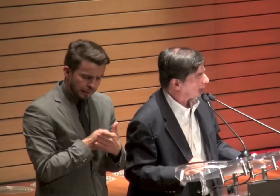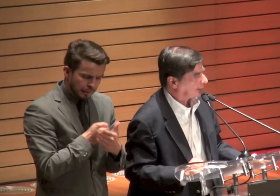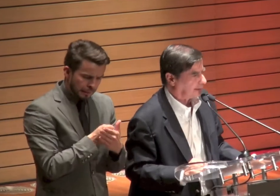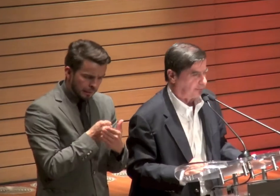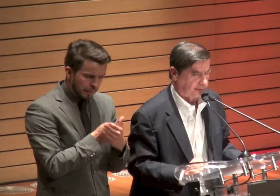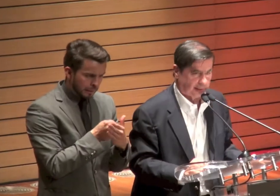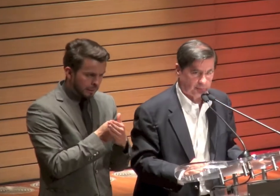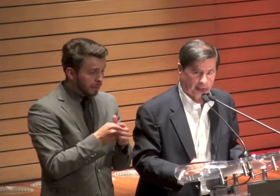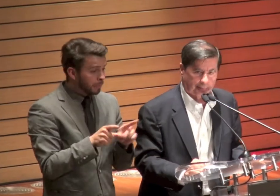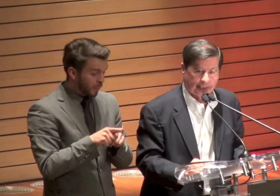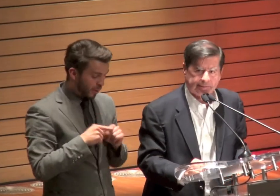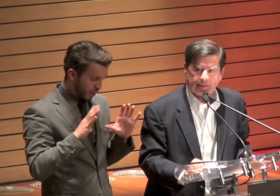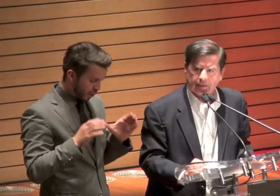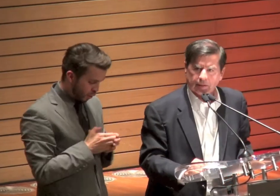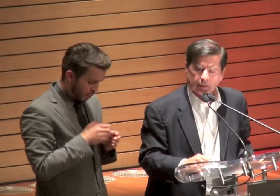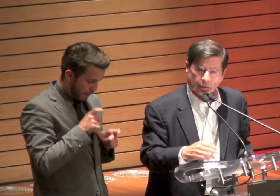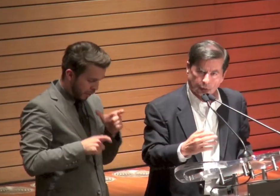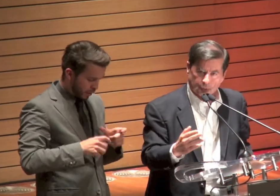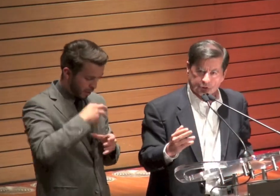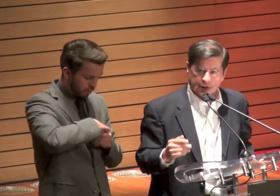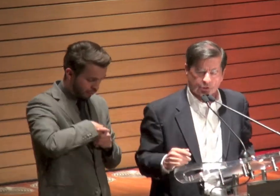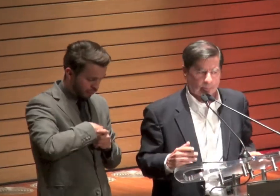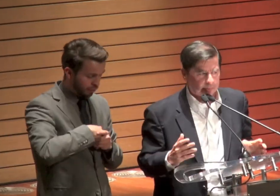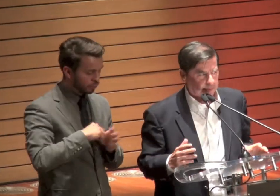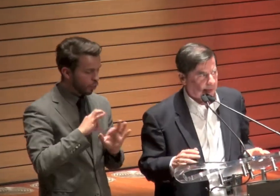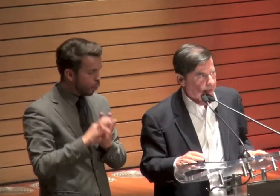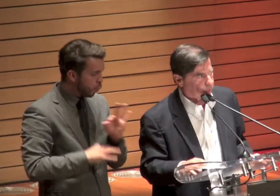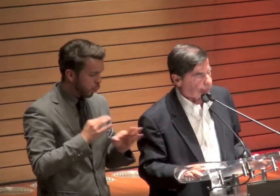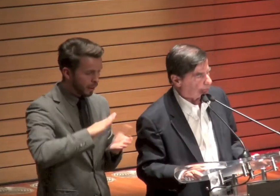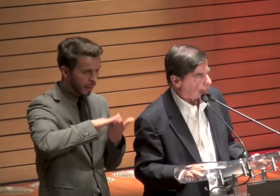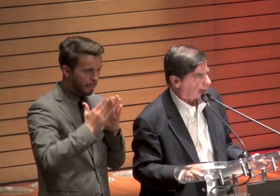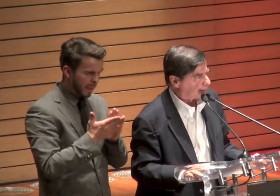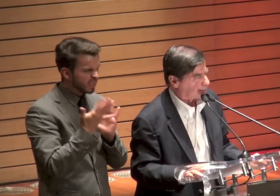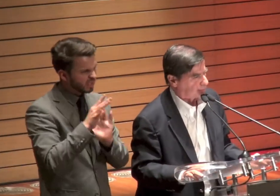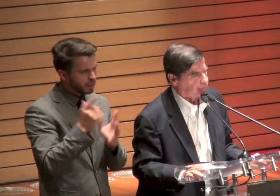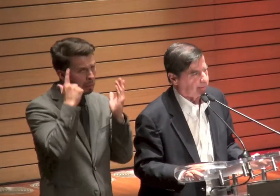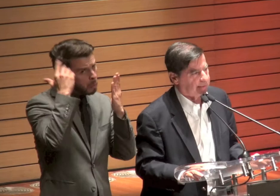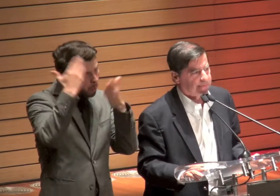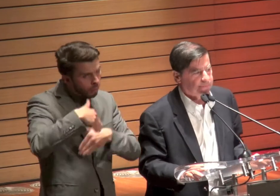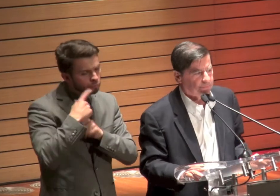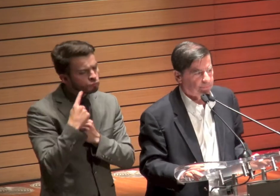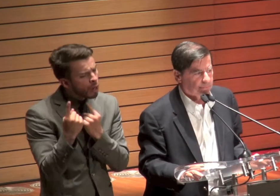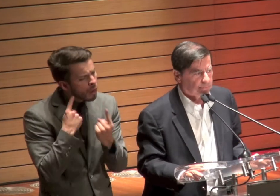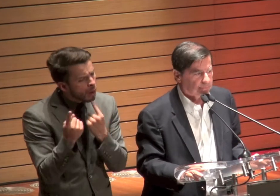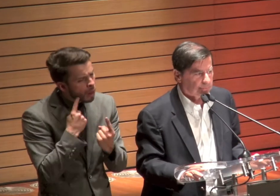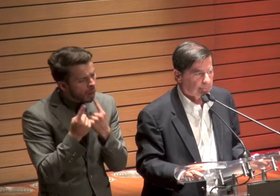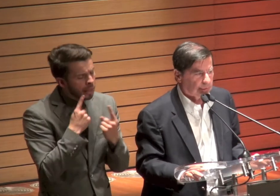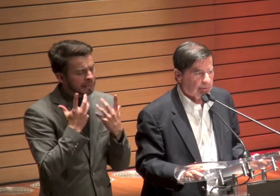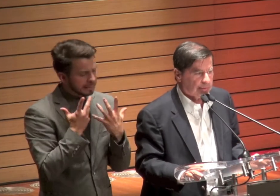los integrantes de Defendamos la Paz lo hemos hecho privado con el gobierno nacional.